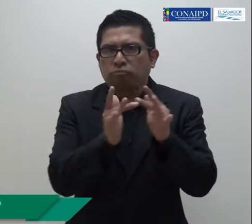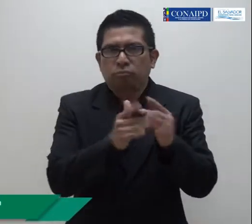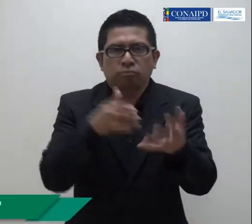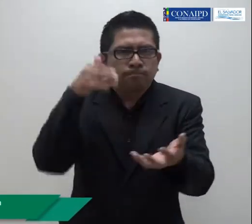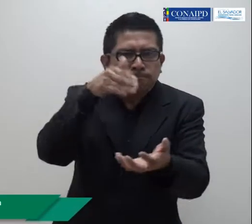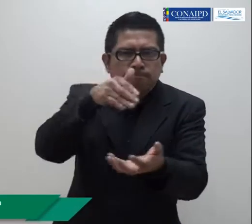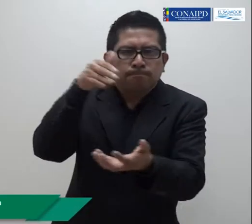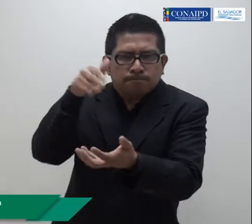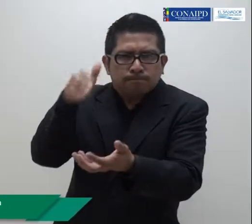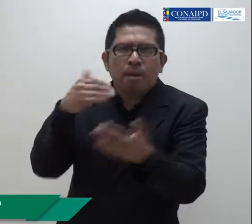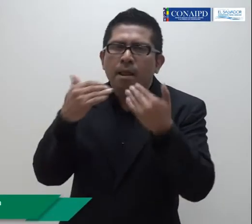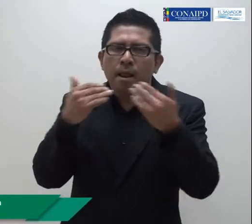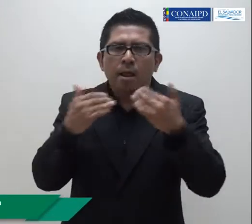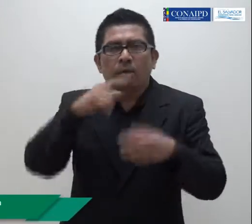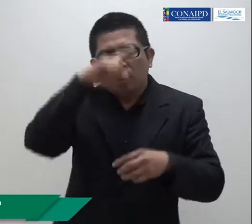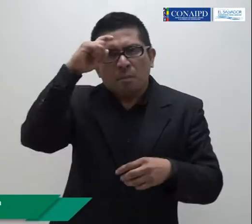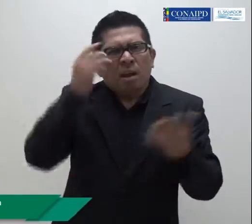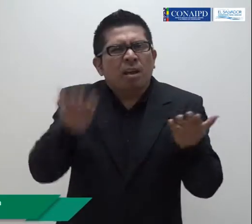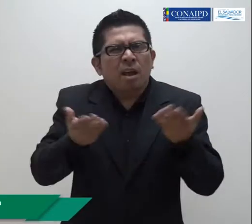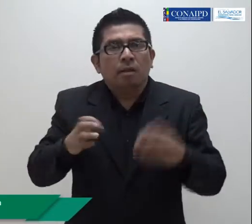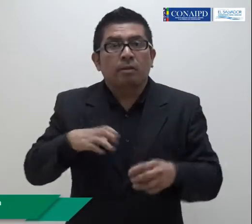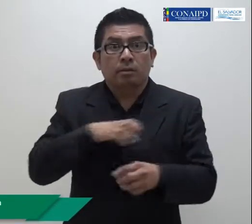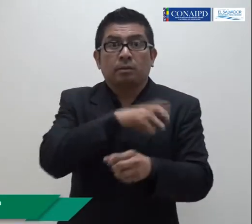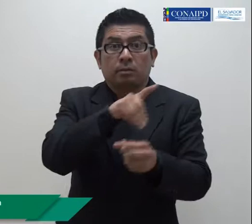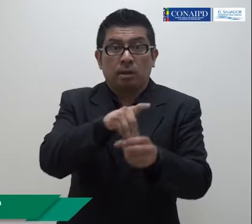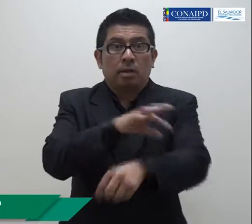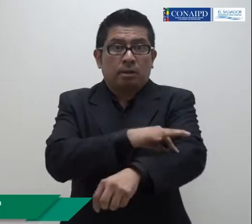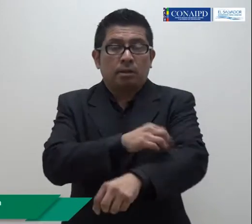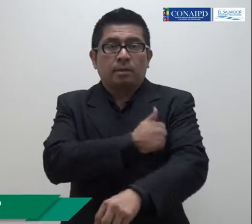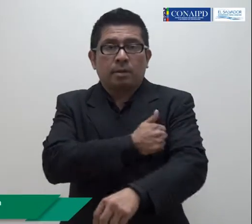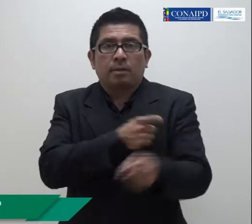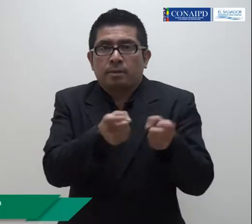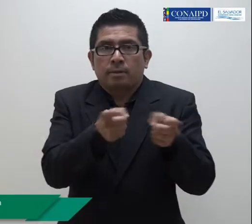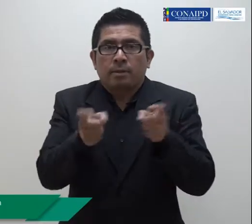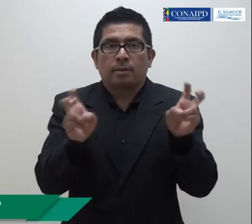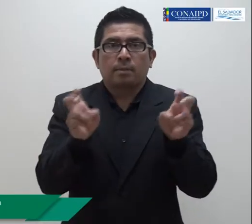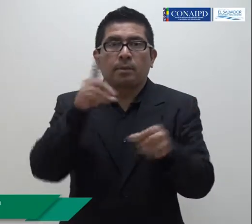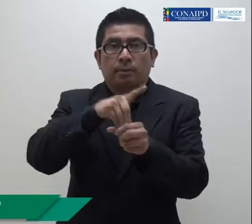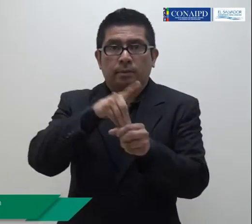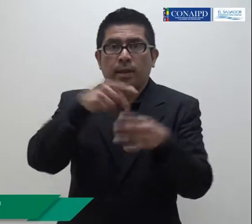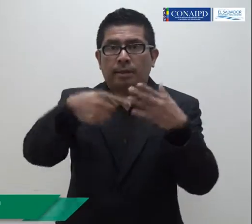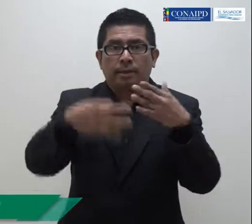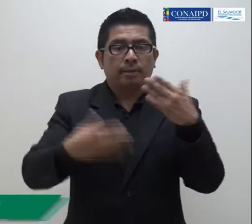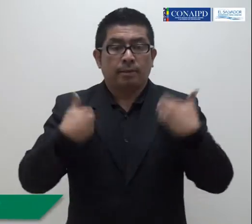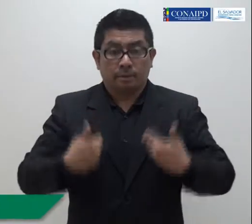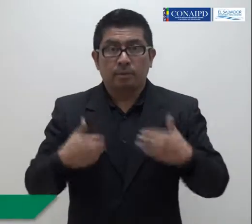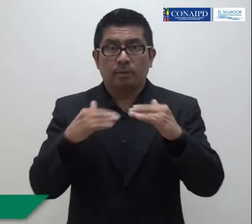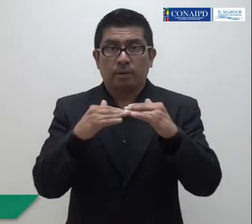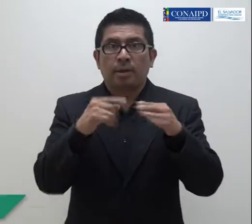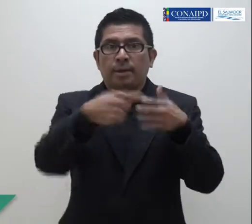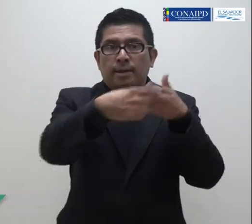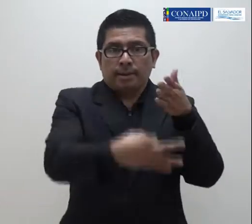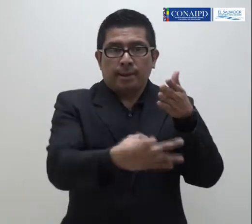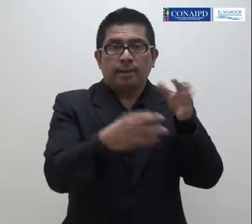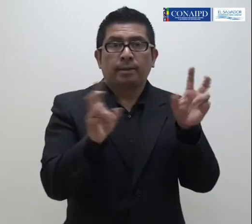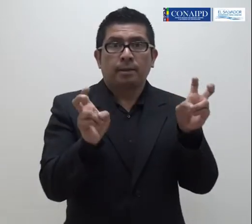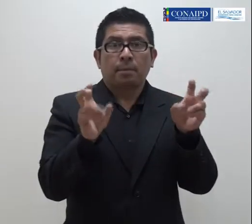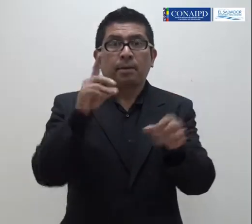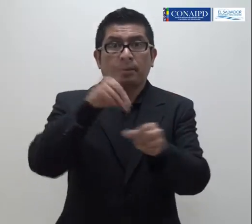sobre el rol del CONAIPD como ente rector en materia de derechos de personas con discapacidad, sobre el marco legal en discapacidad y las